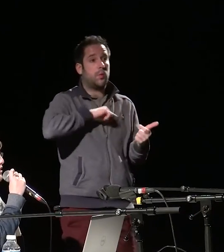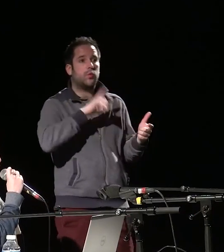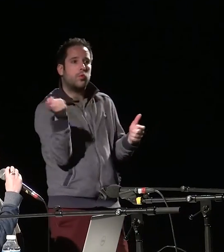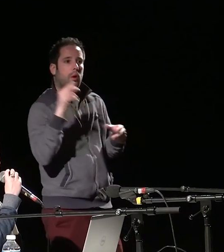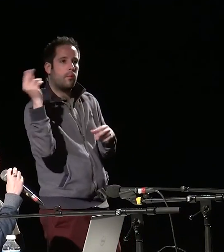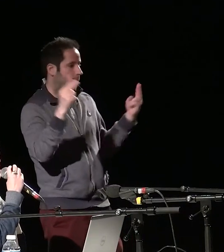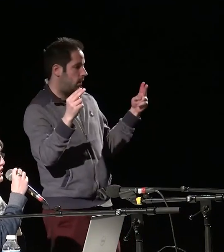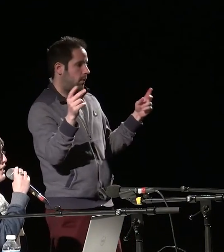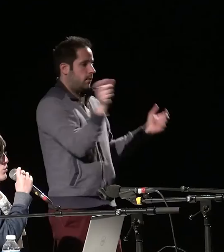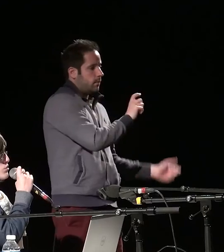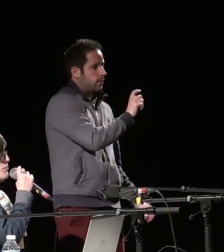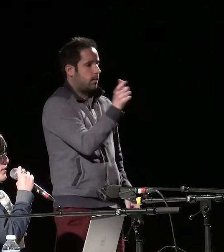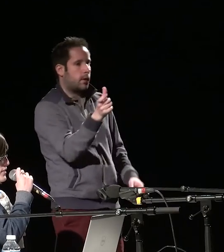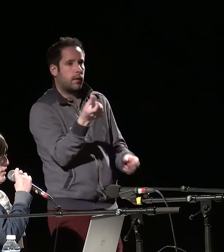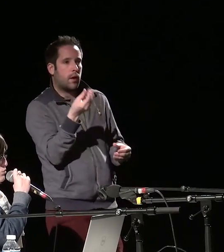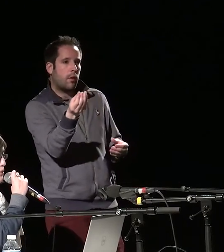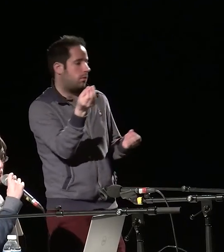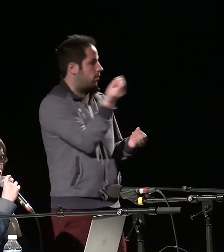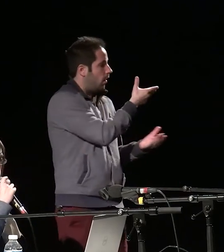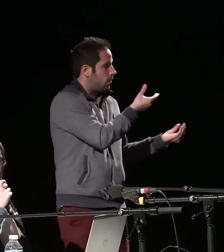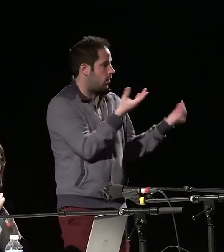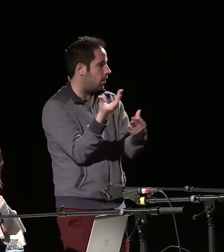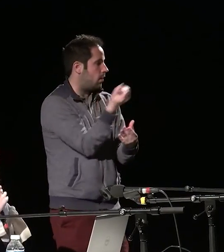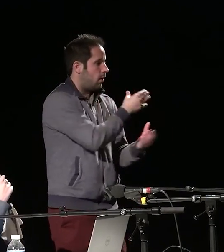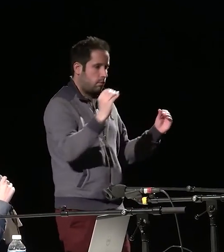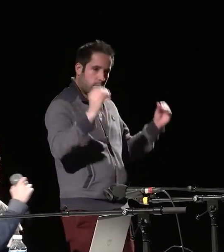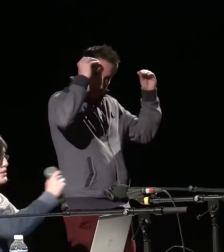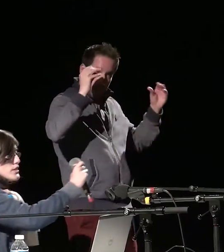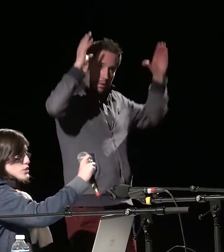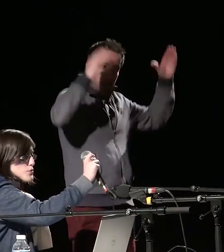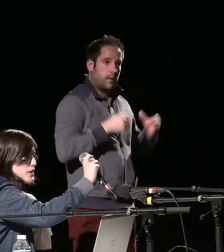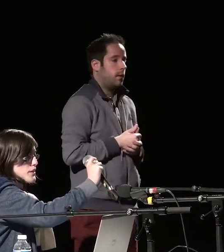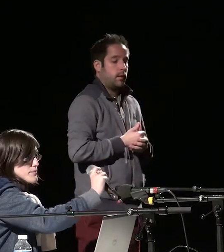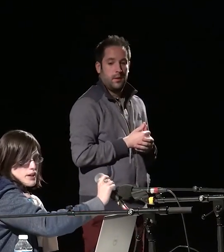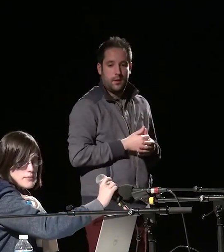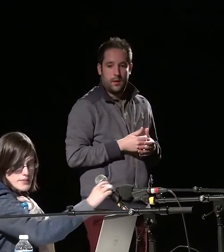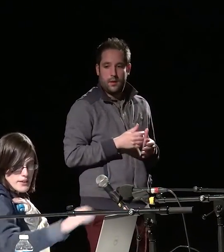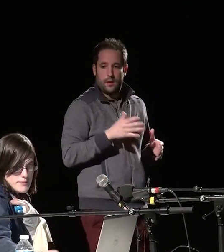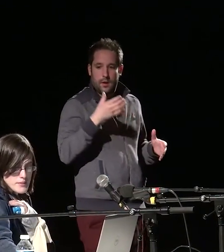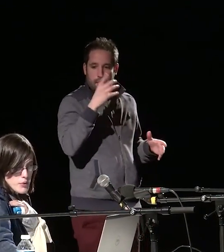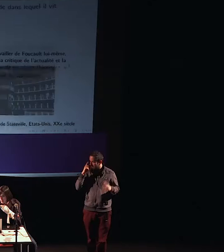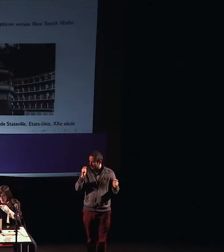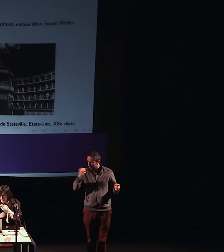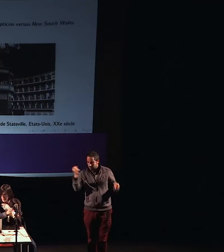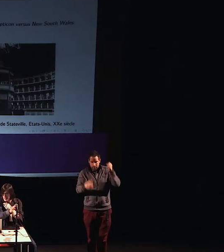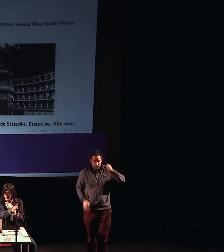parce qu'en fait, on enrichit l'un et l'autre par cet aller-retour. Ah, attention, je fais un... Voilà, hein,